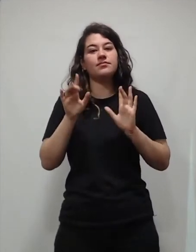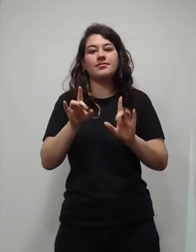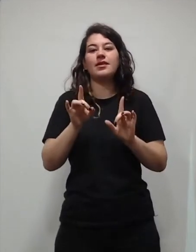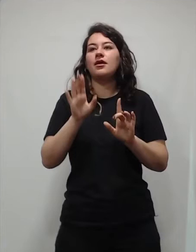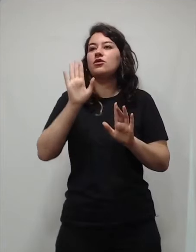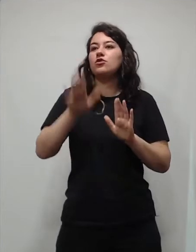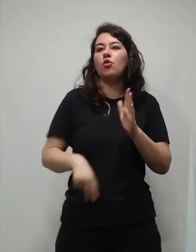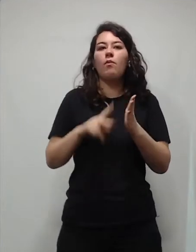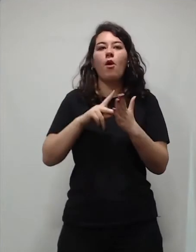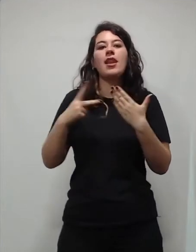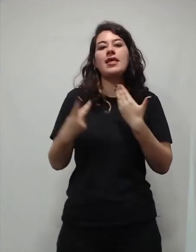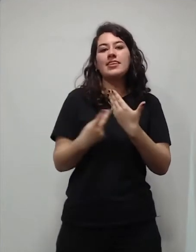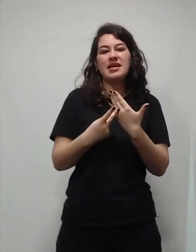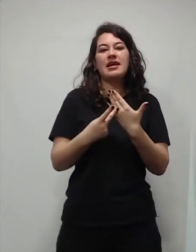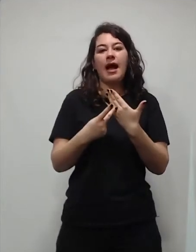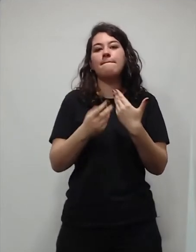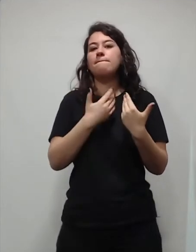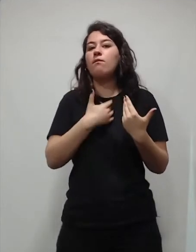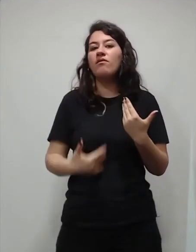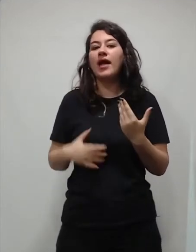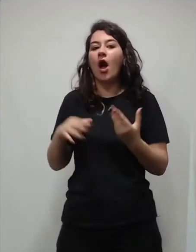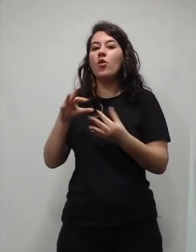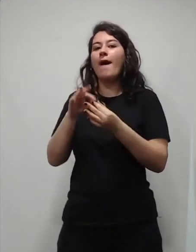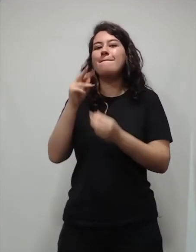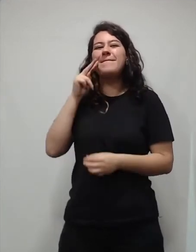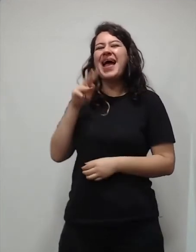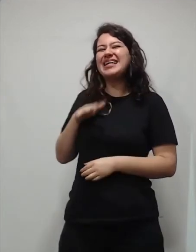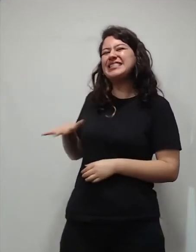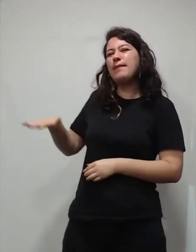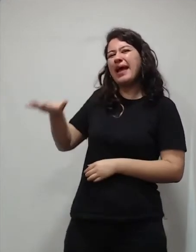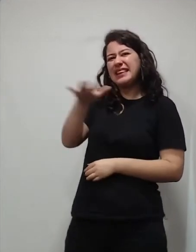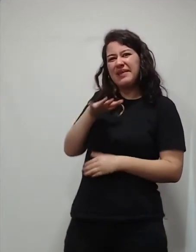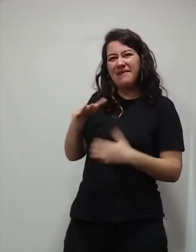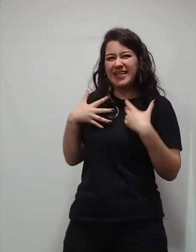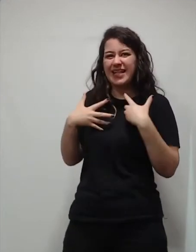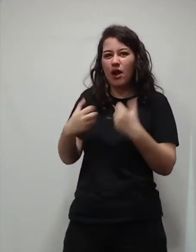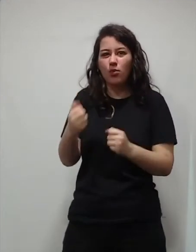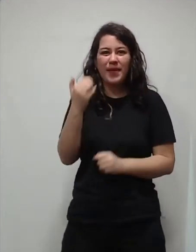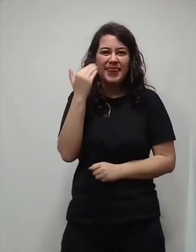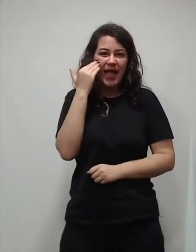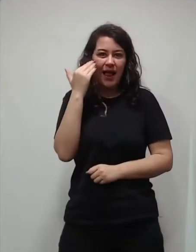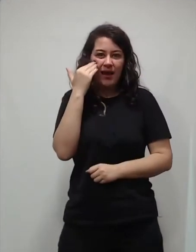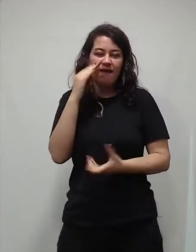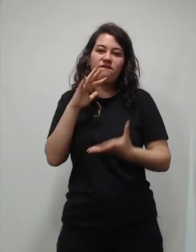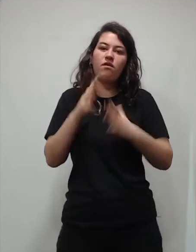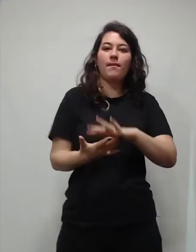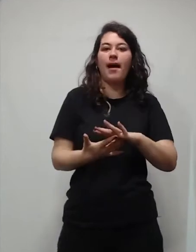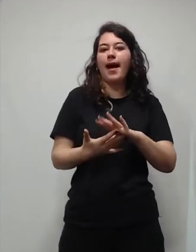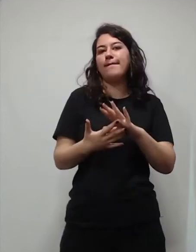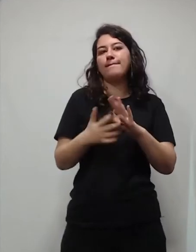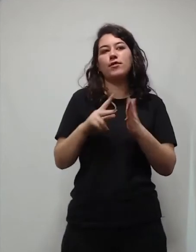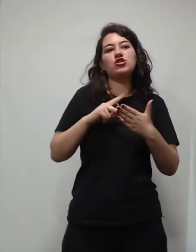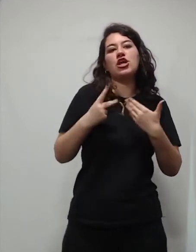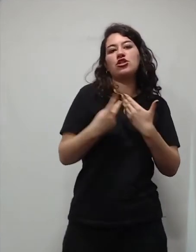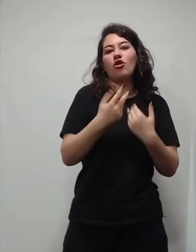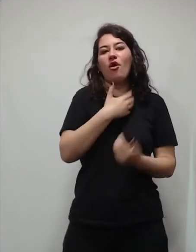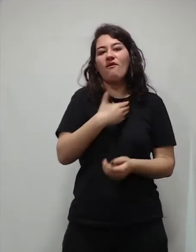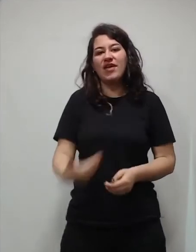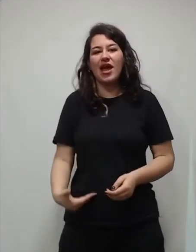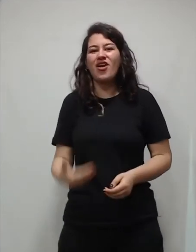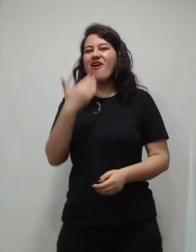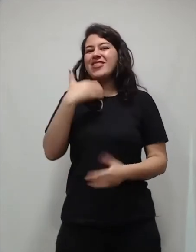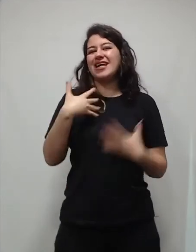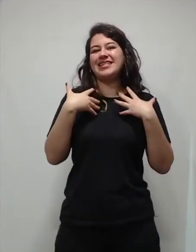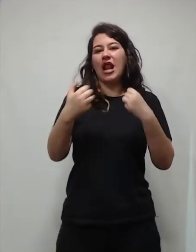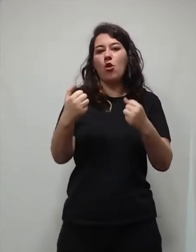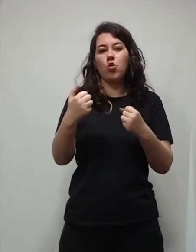una política pública con perspectiva de salud mental. Es una política pública que entiende que la salud mental